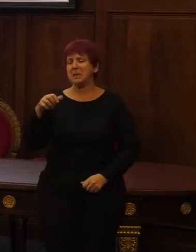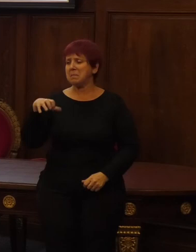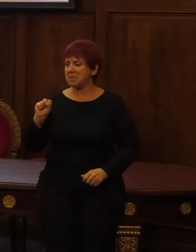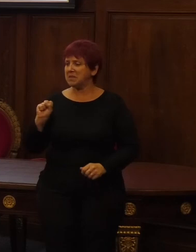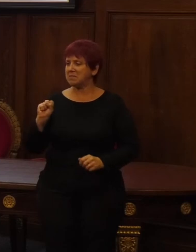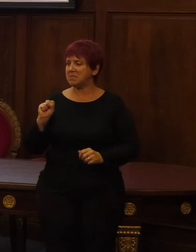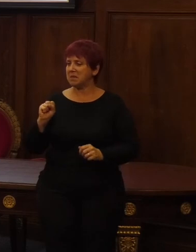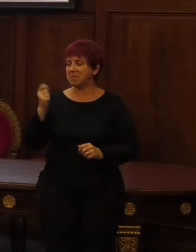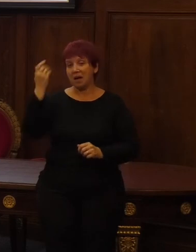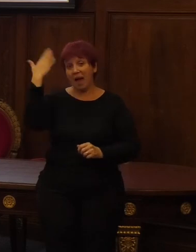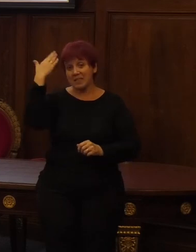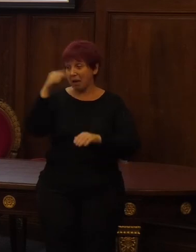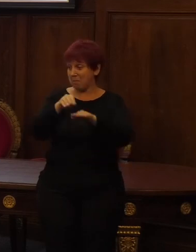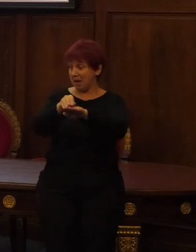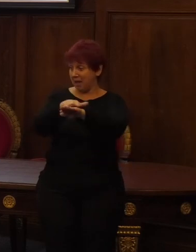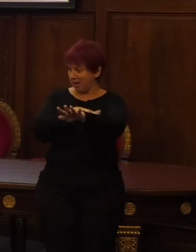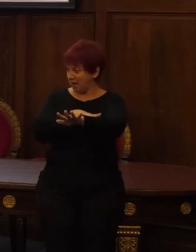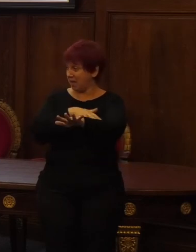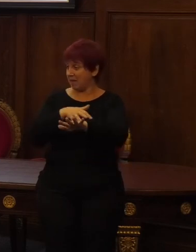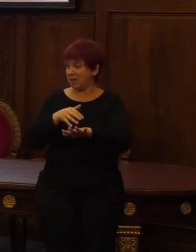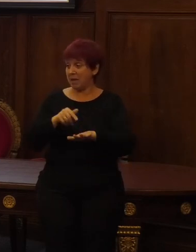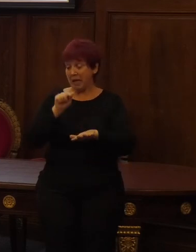alguien más que estaba en aquella asamblea, vos,